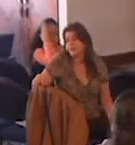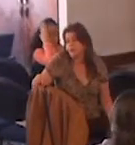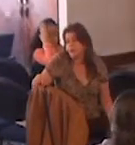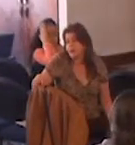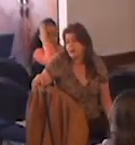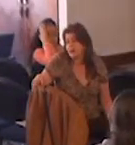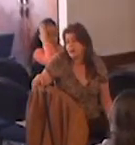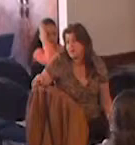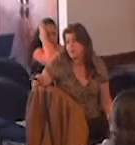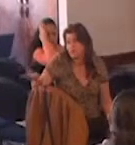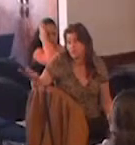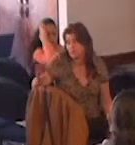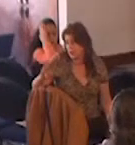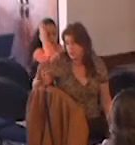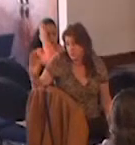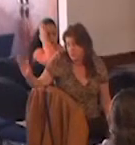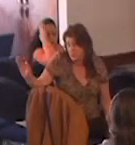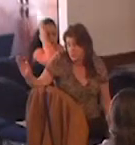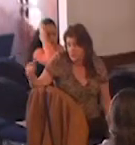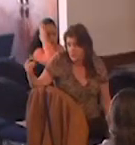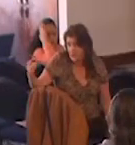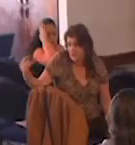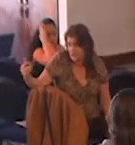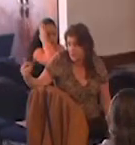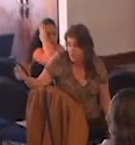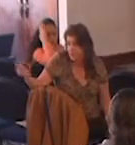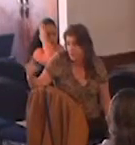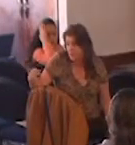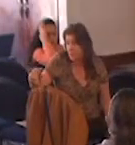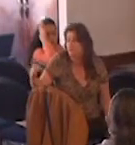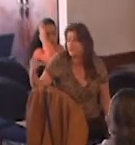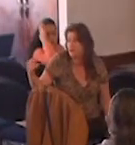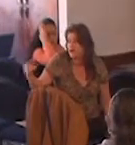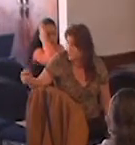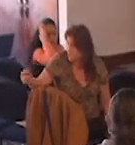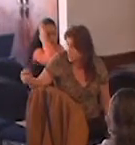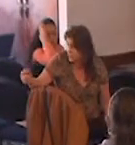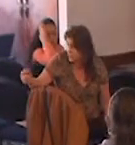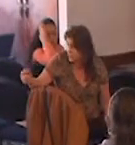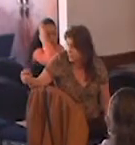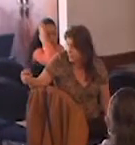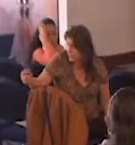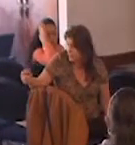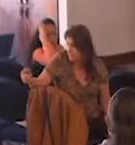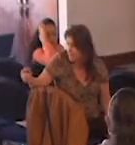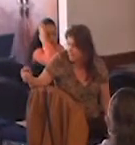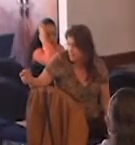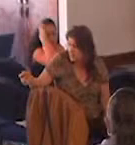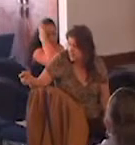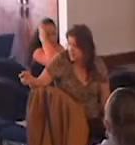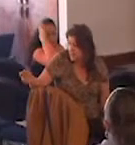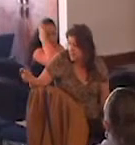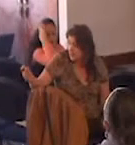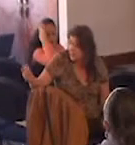Entonces, mi hijo está incluido en un colegio, no tiene la parte académica, pero va por socialización.